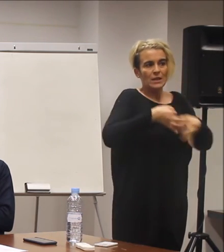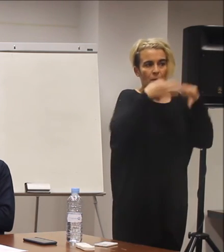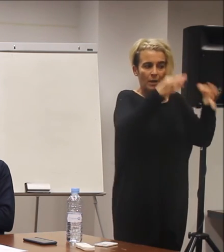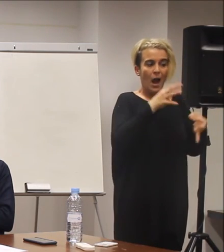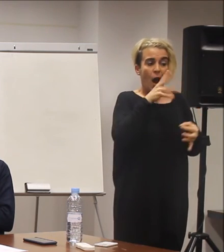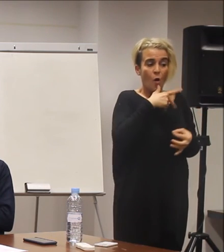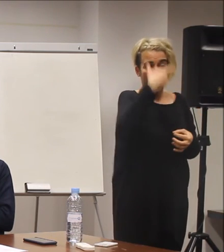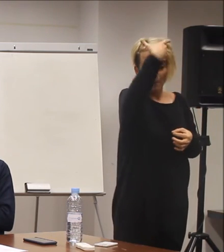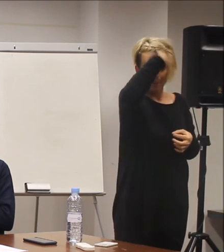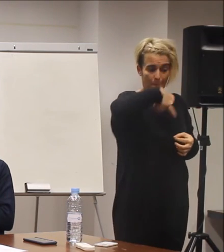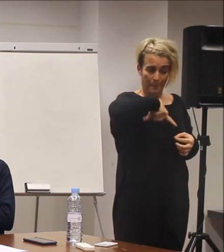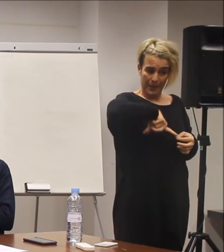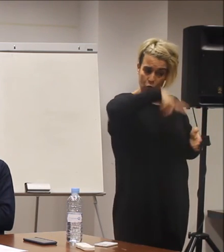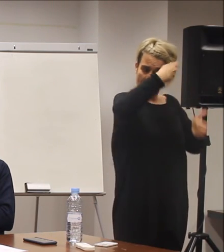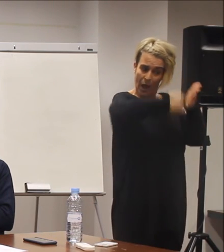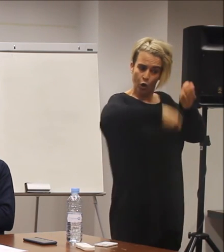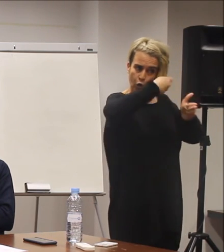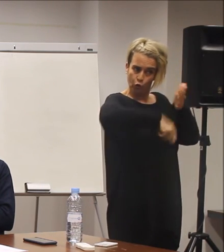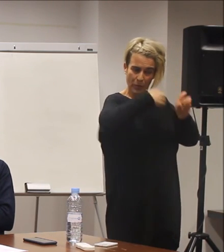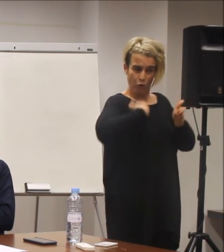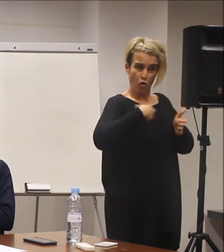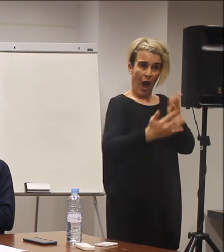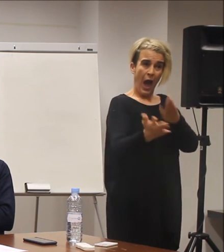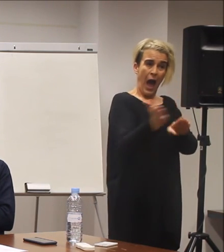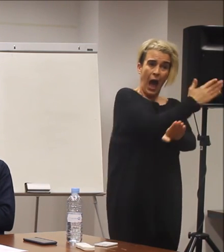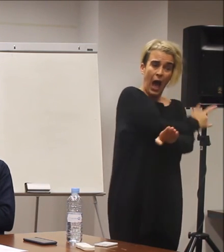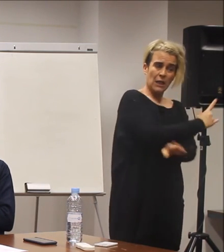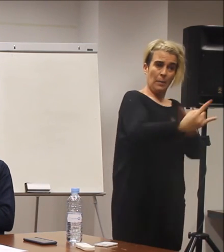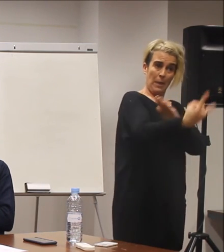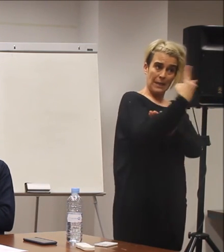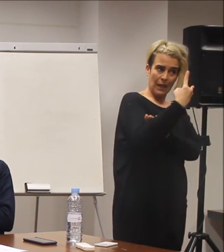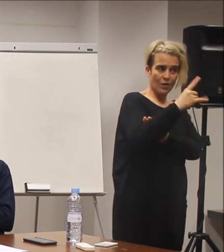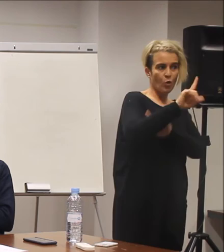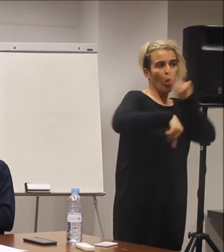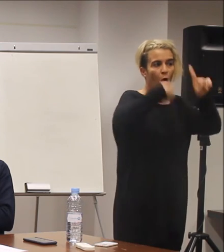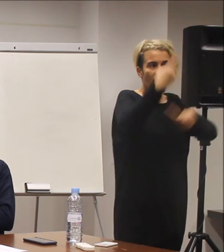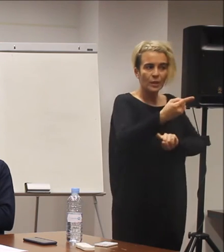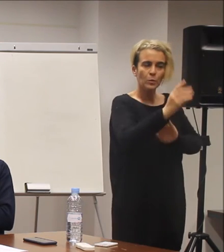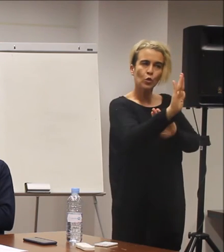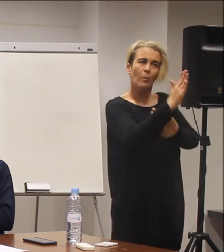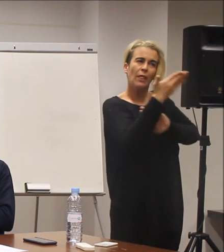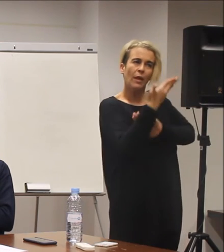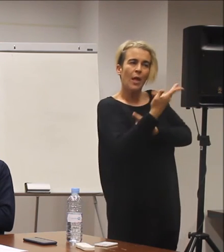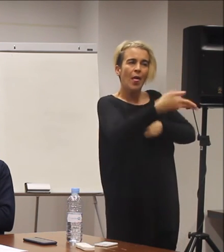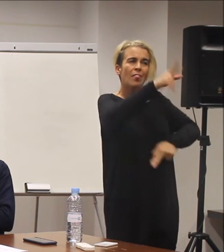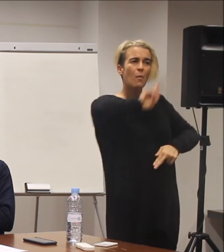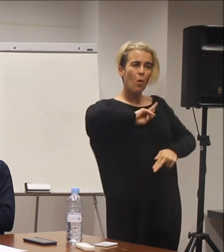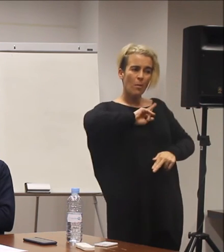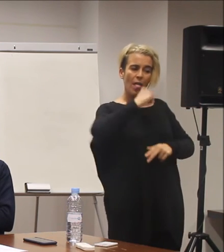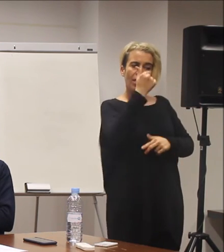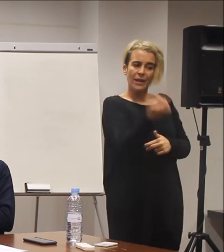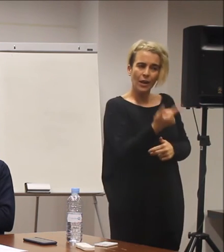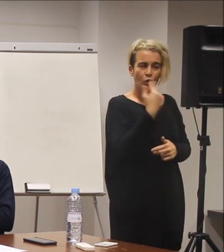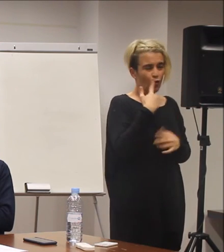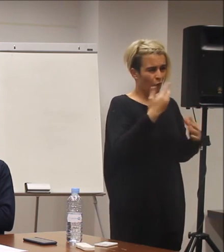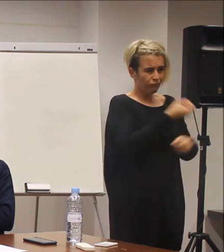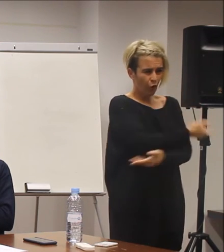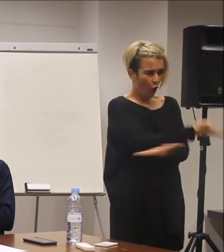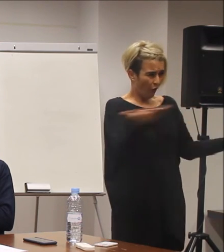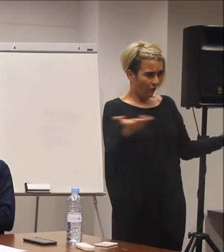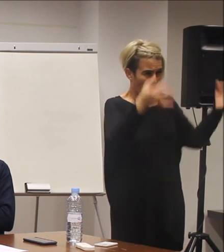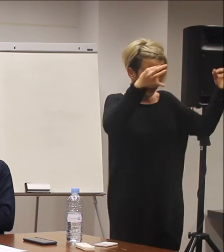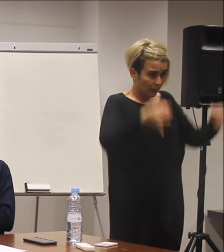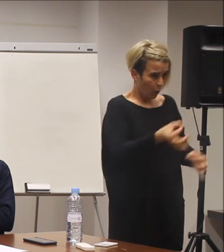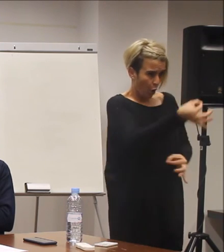ha sido engañado tiene que fiarse de lo que el banco le está ofreciendo como la cantidad que decimos, ¿es correcta o